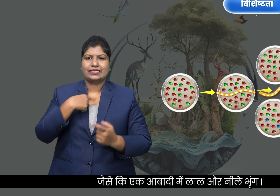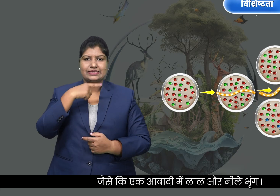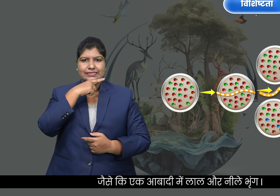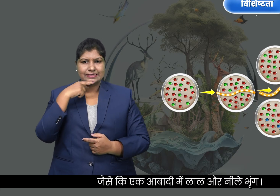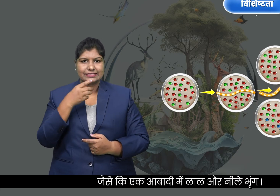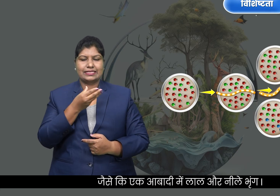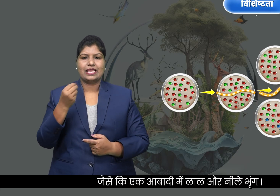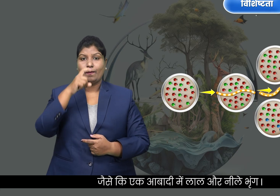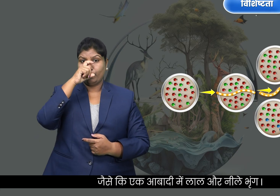भ्रंग